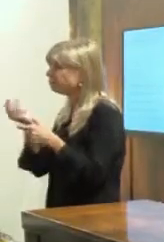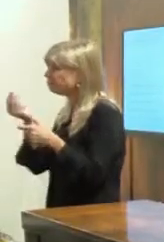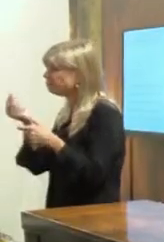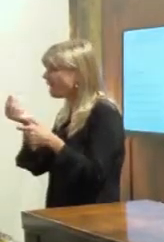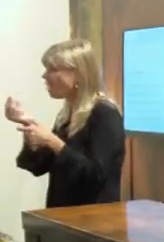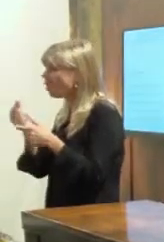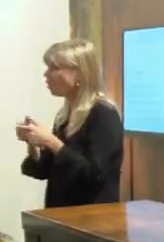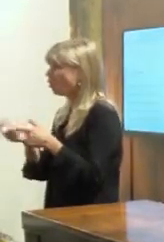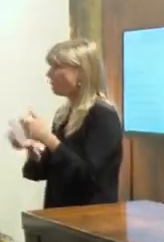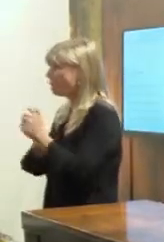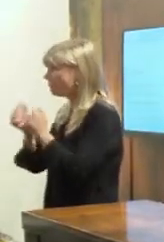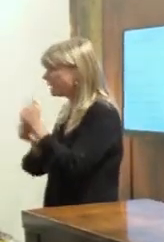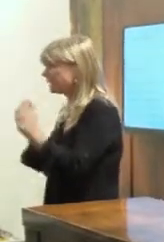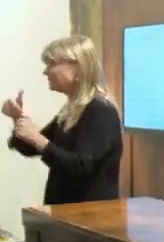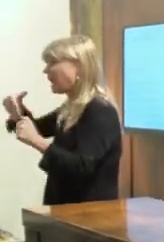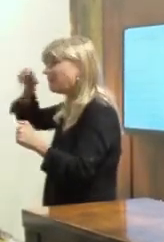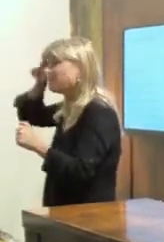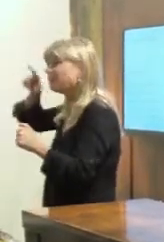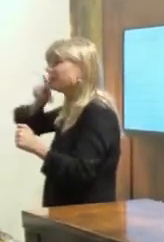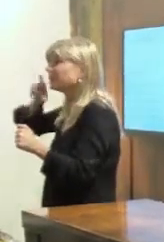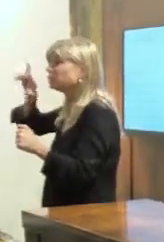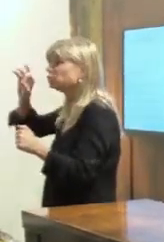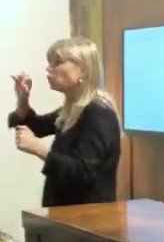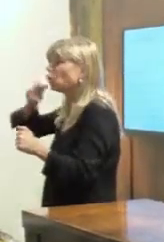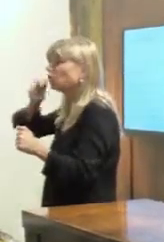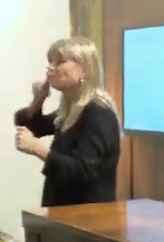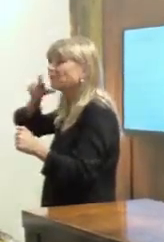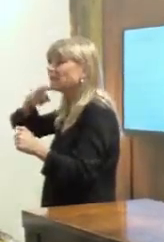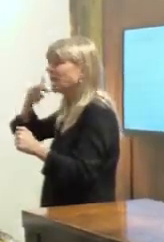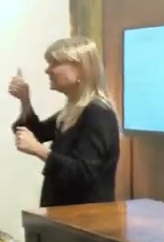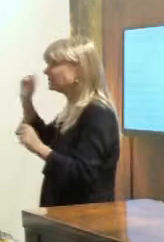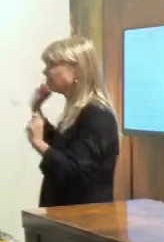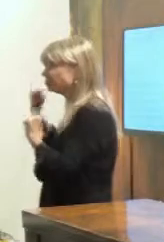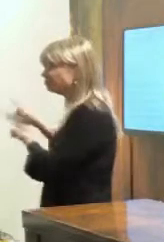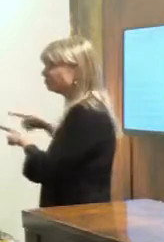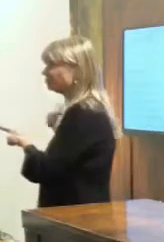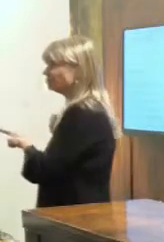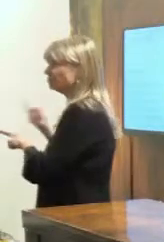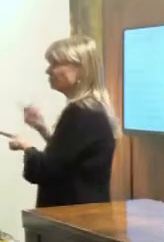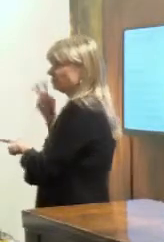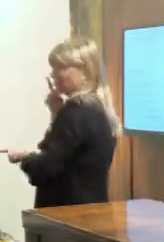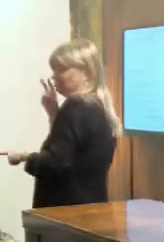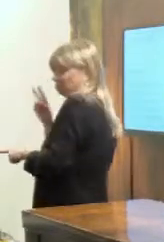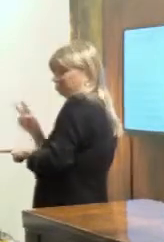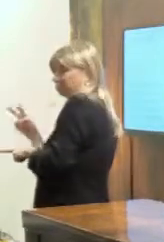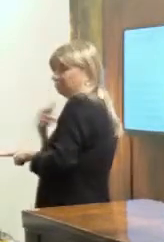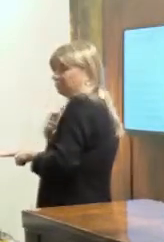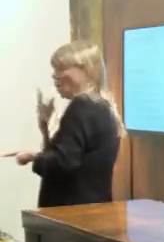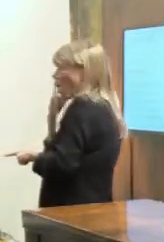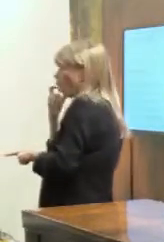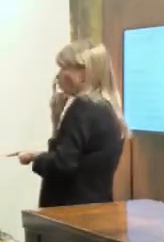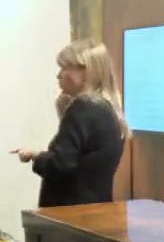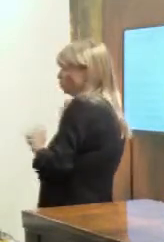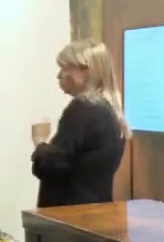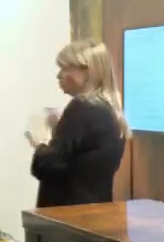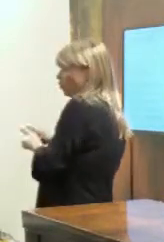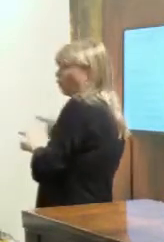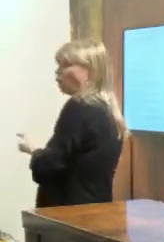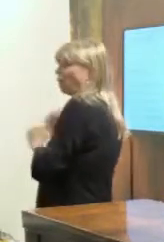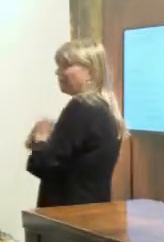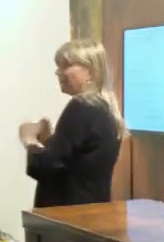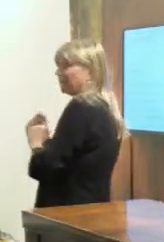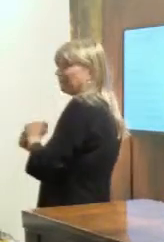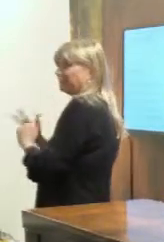costos de la empresa Metrovías, que es sobre quien en realidad hay que poner la lupa y controlar que esta